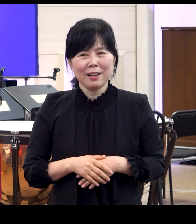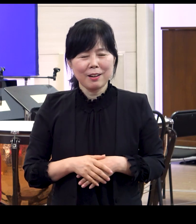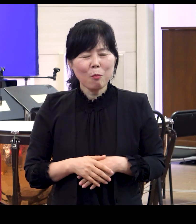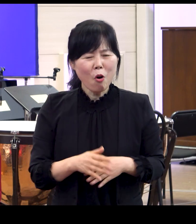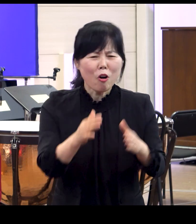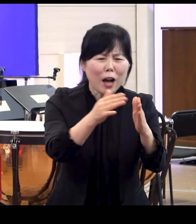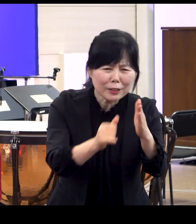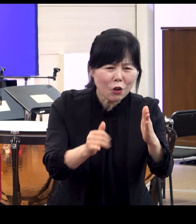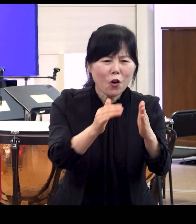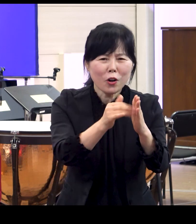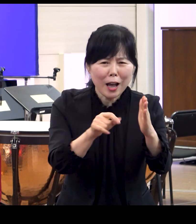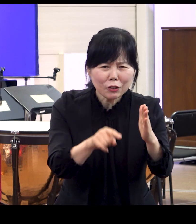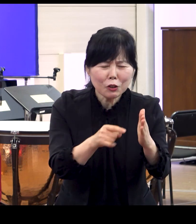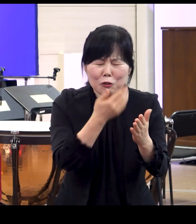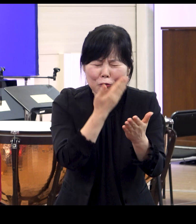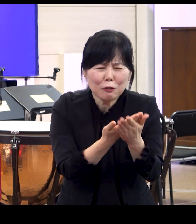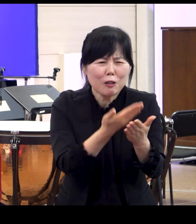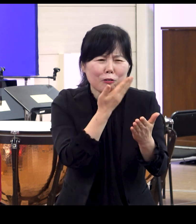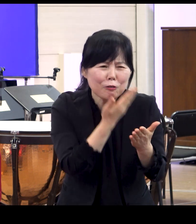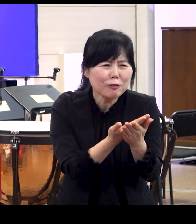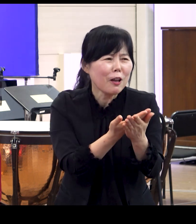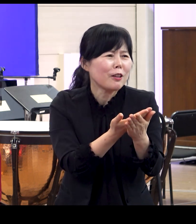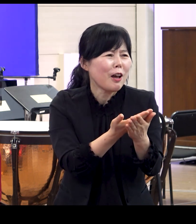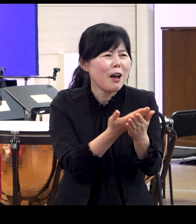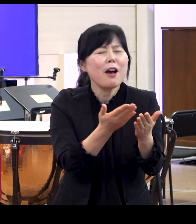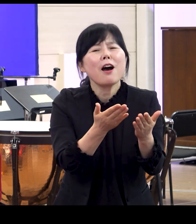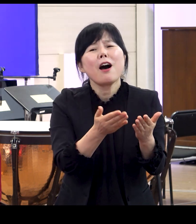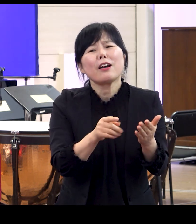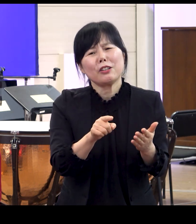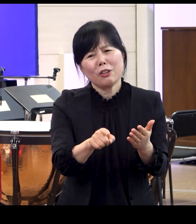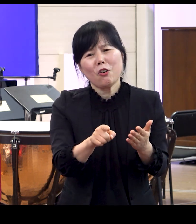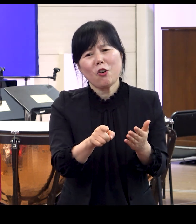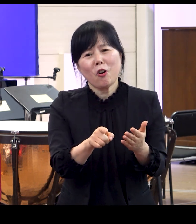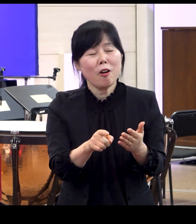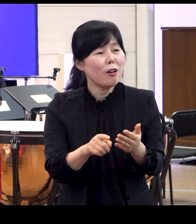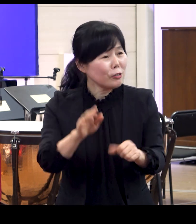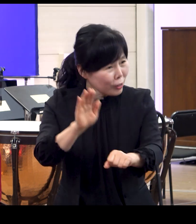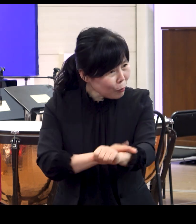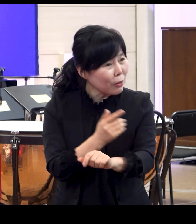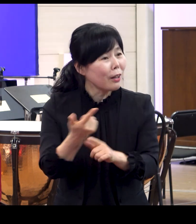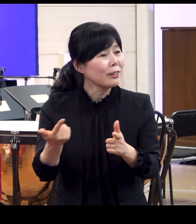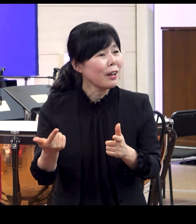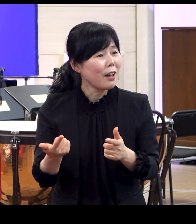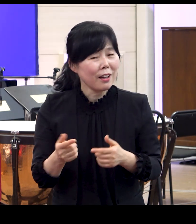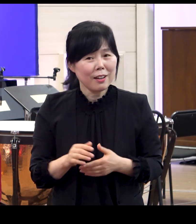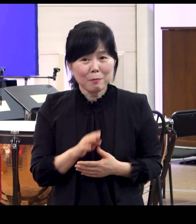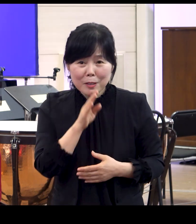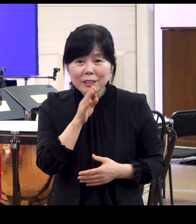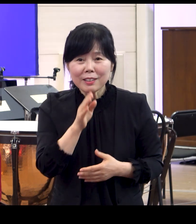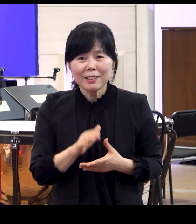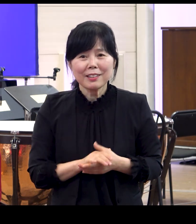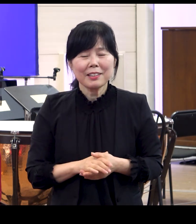자신과 자기 피부치, 자기 가족이 가장 중요한 건 그건 잘못된 게 아니죠.